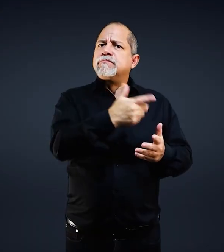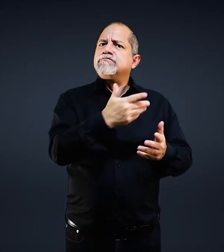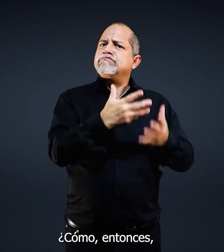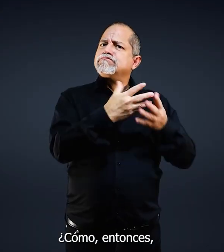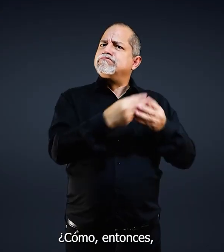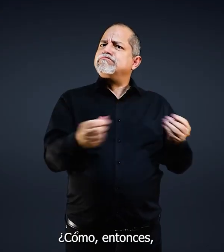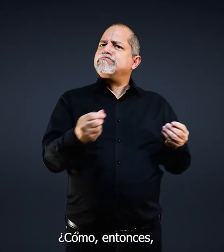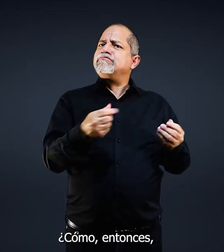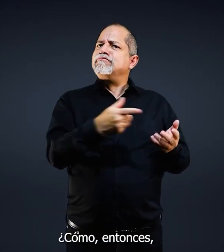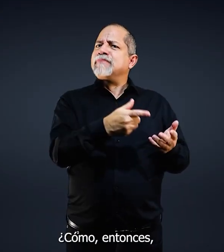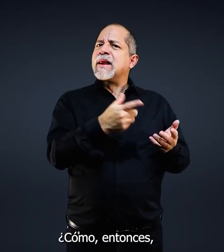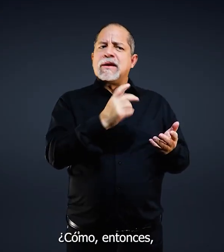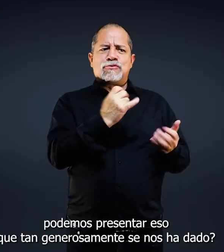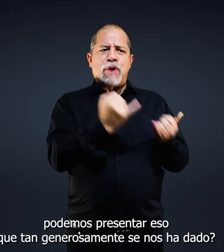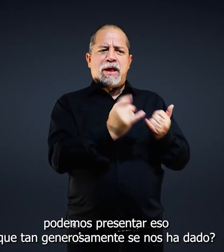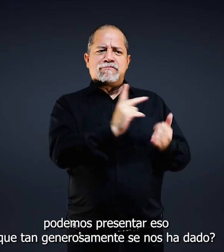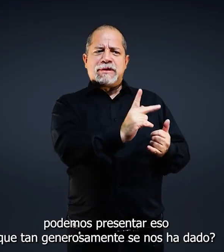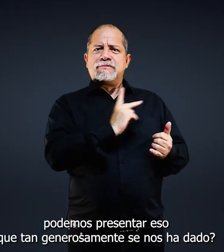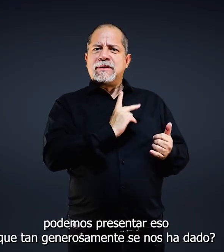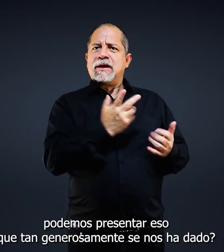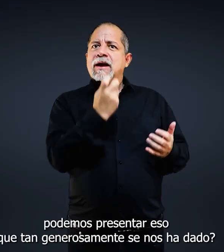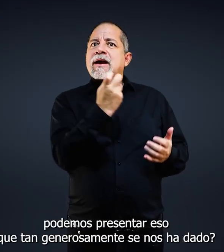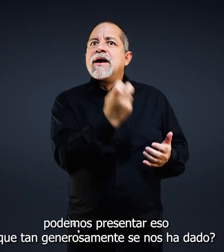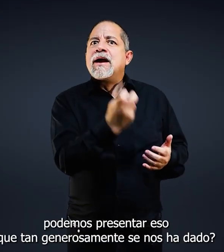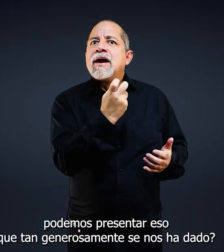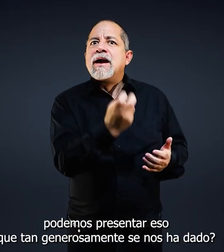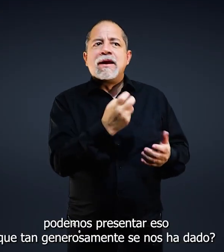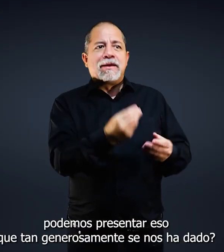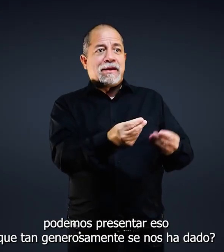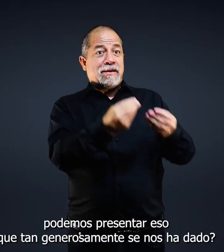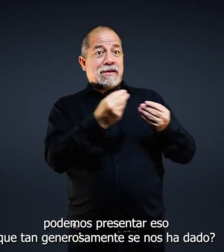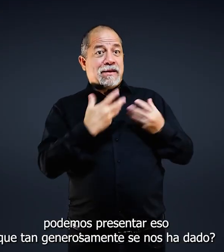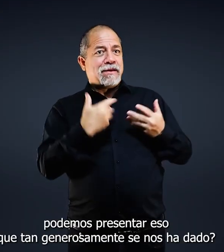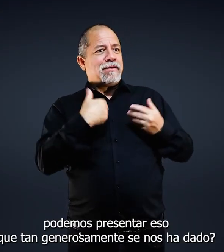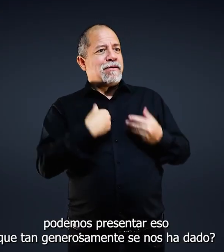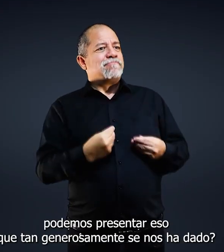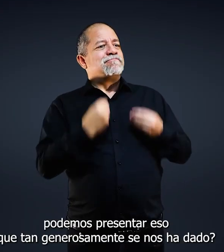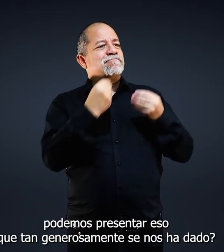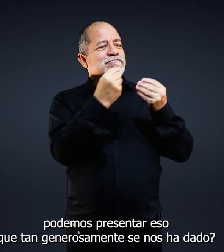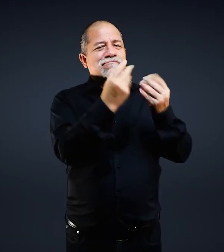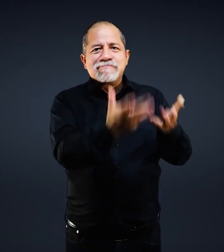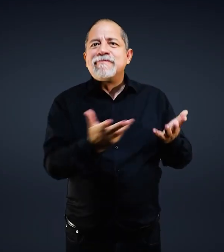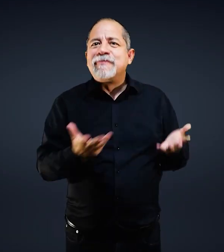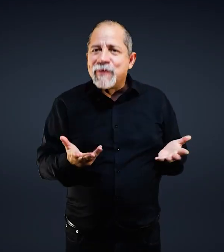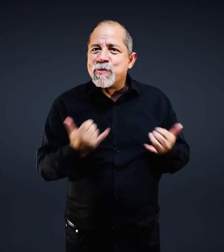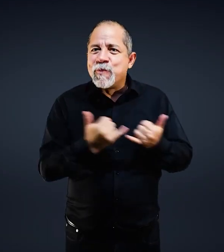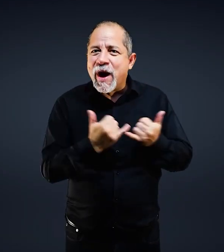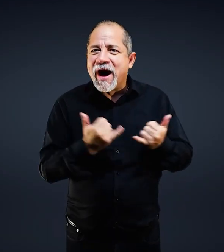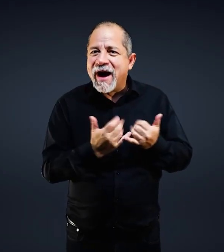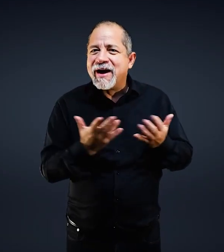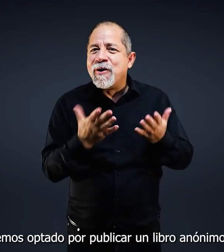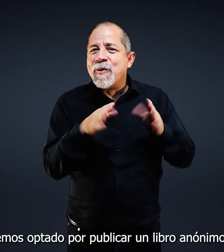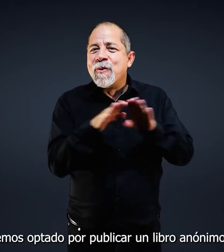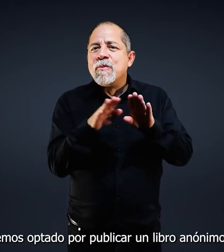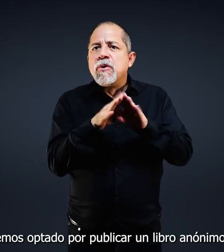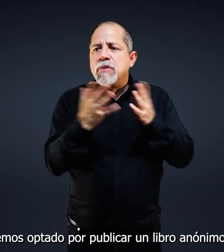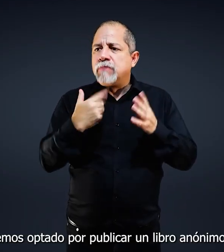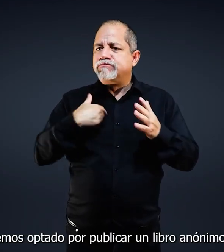¿Cómo entonces podemos presentar eso que tan generosamente se nos ha dado? Hemos optado por publicar un